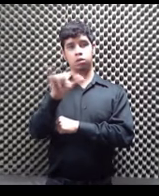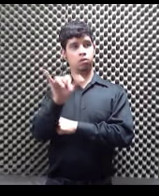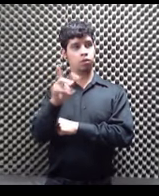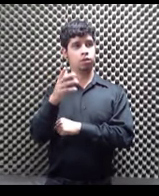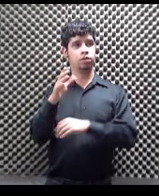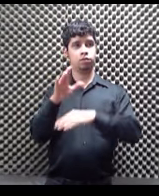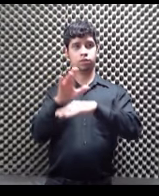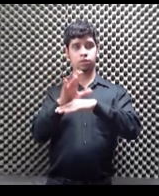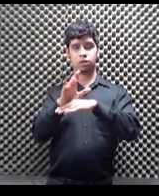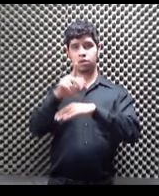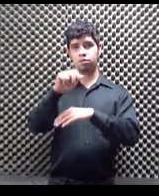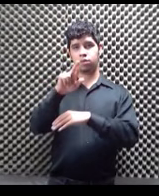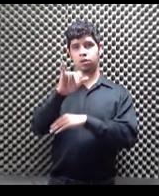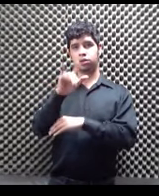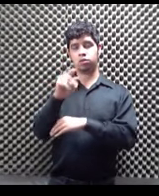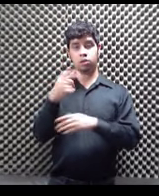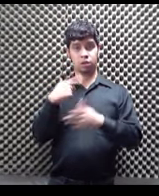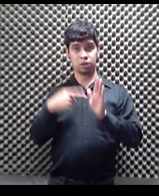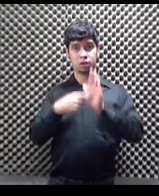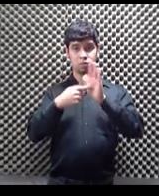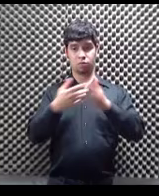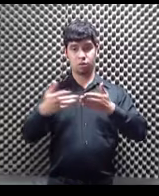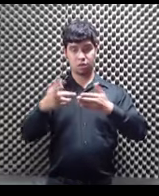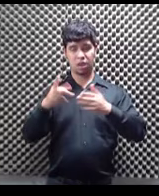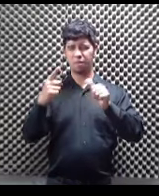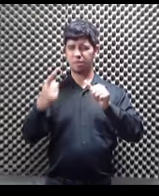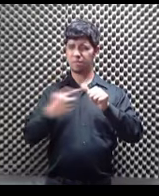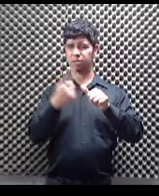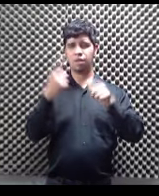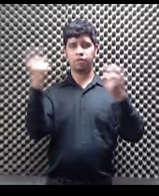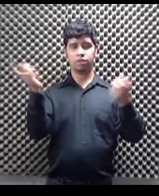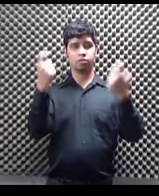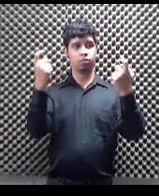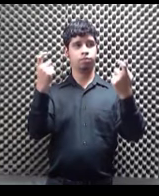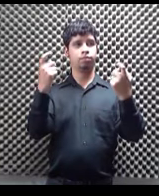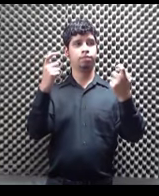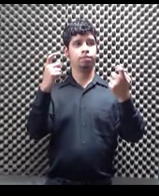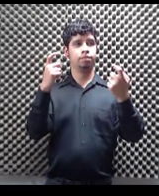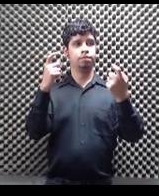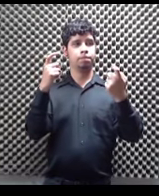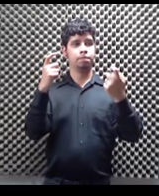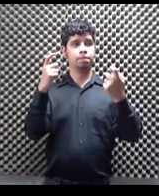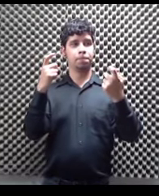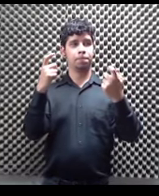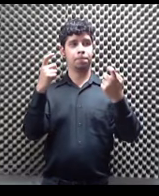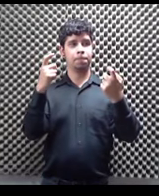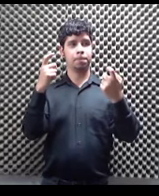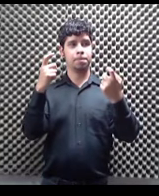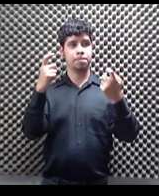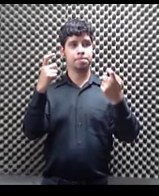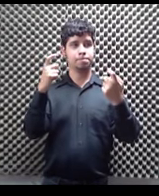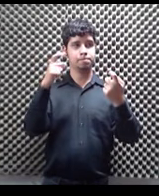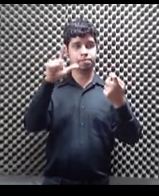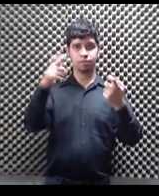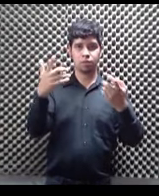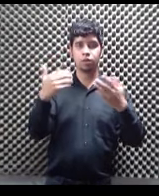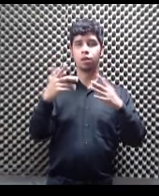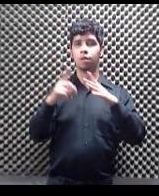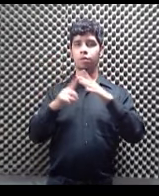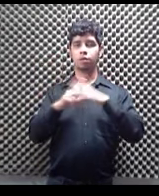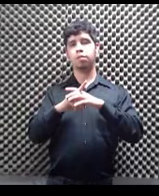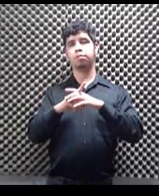Paradiso. Claro. Que las dimos aquí en el festival, en ese primer festival, y después que estaban, eran de la película extranjera. Mira